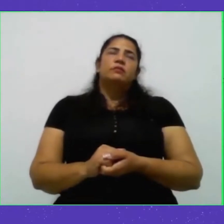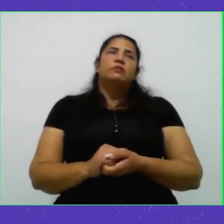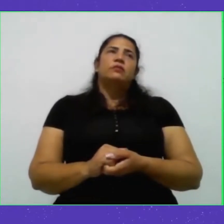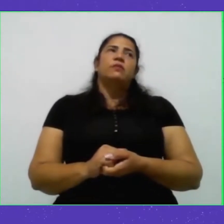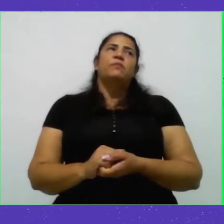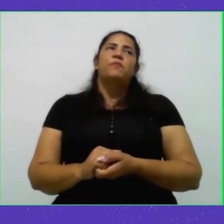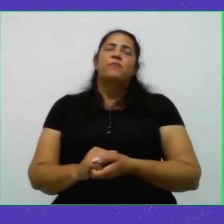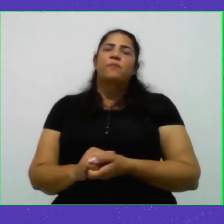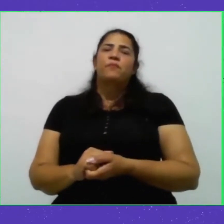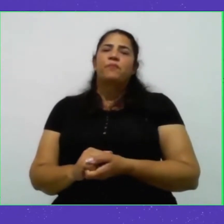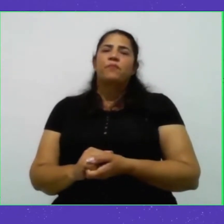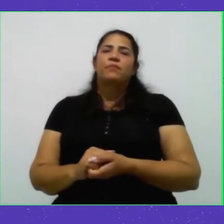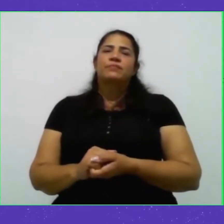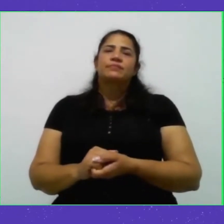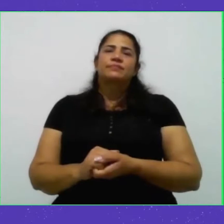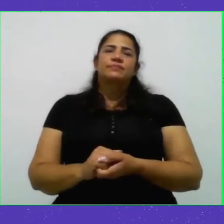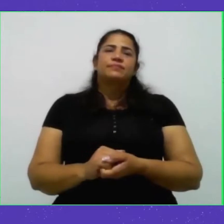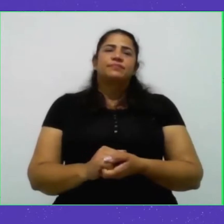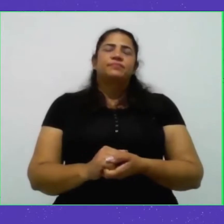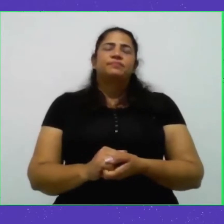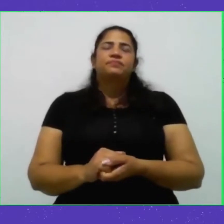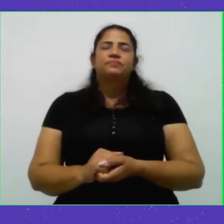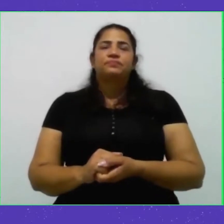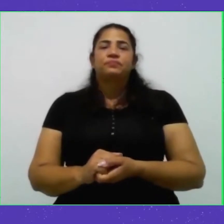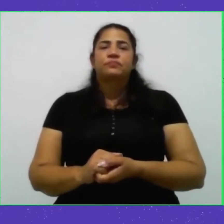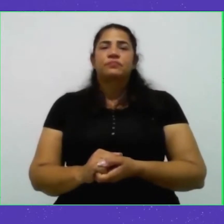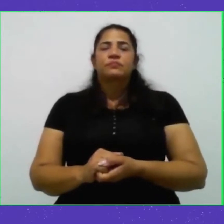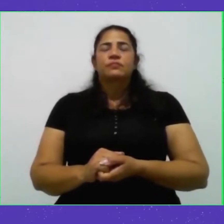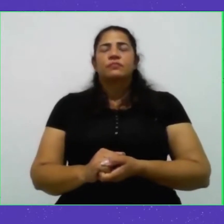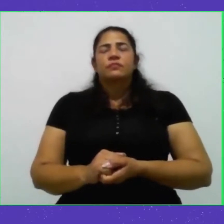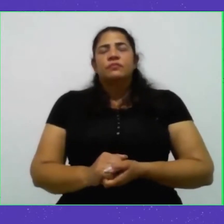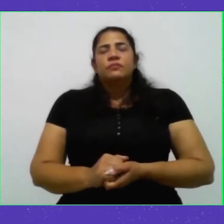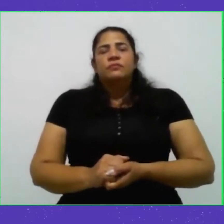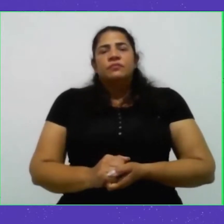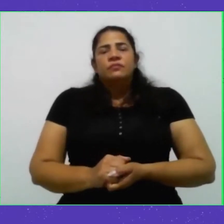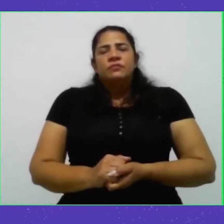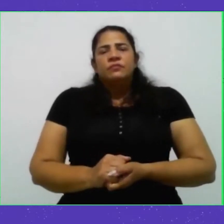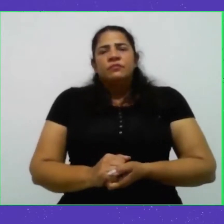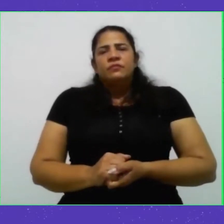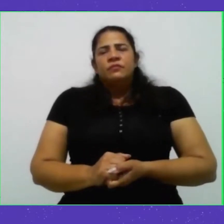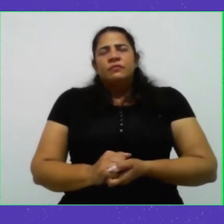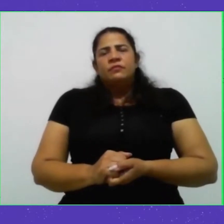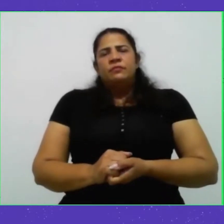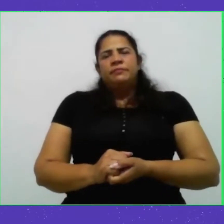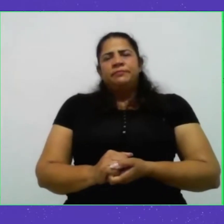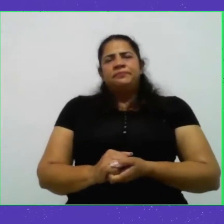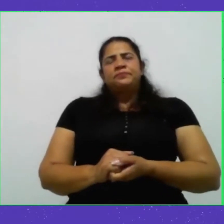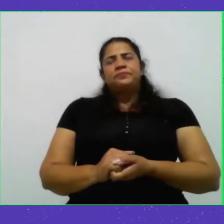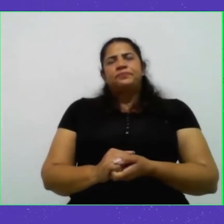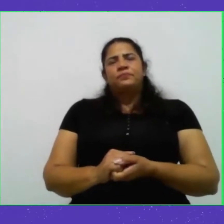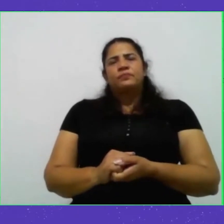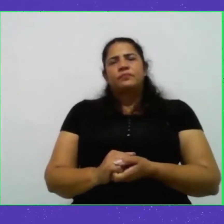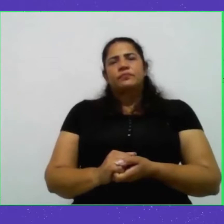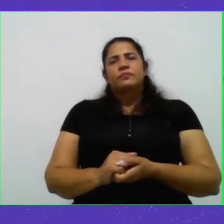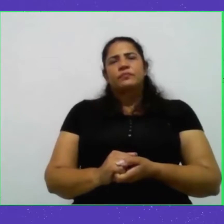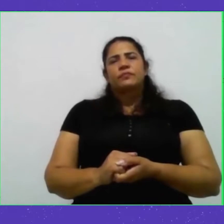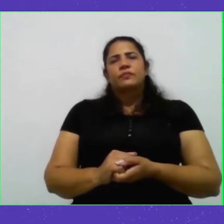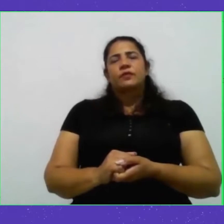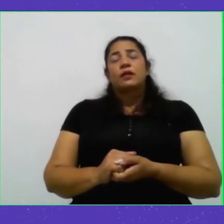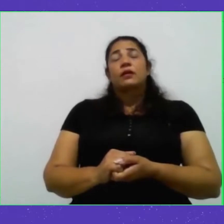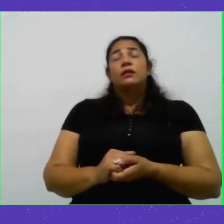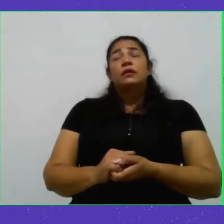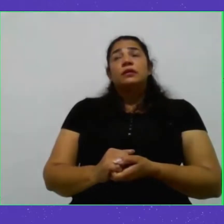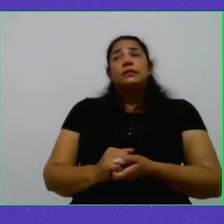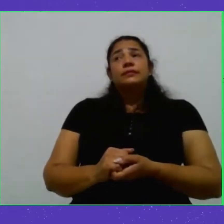Amém. Para a rua! Uma coisa, irmãos, é você entrar num ambiente de felicidade.